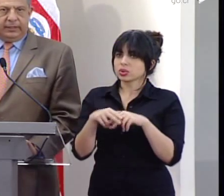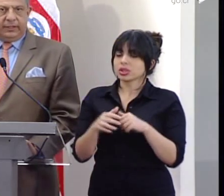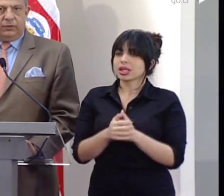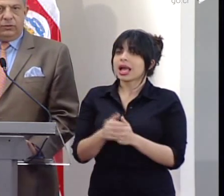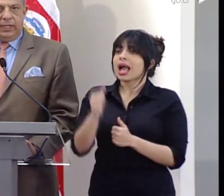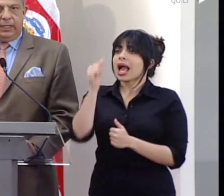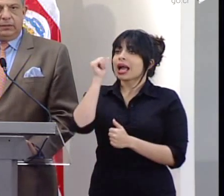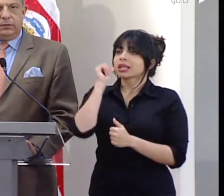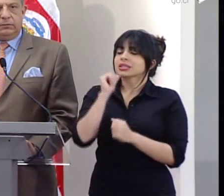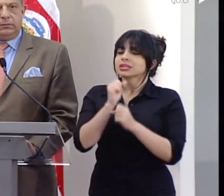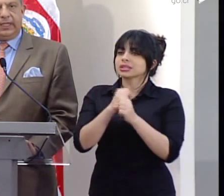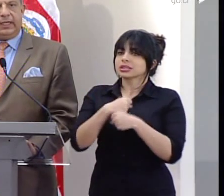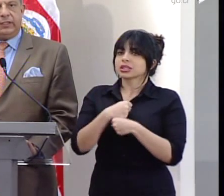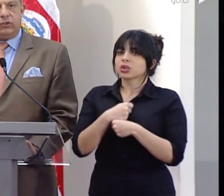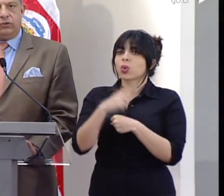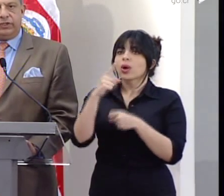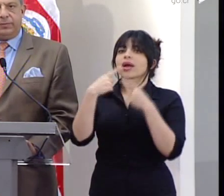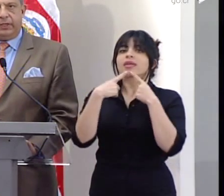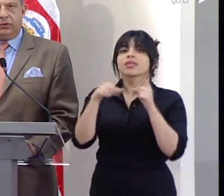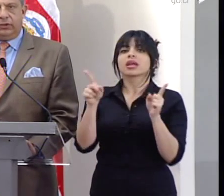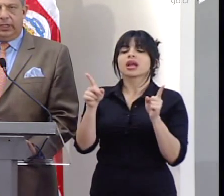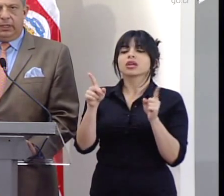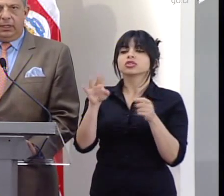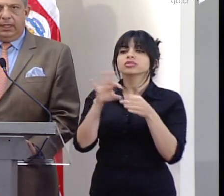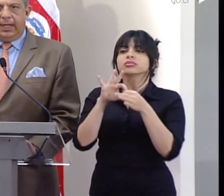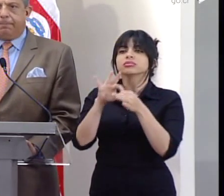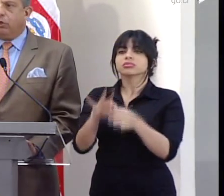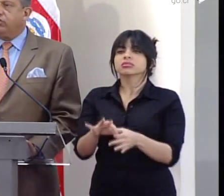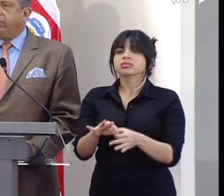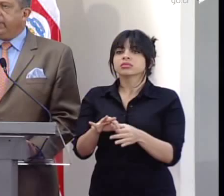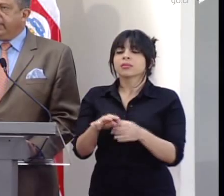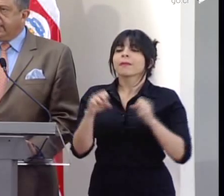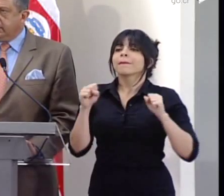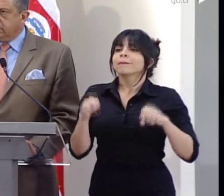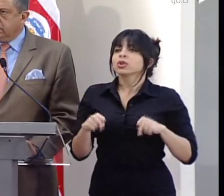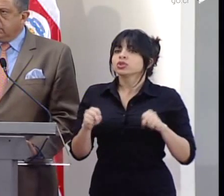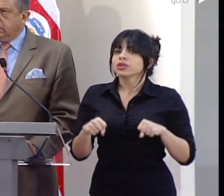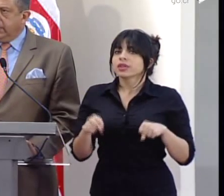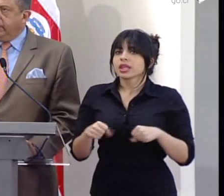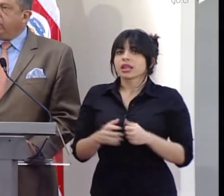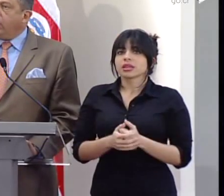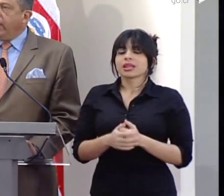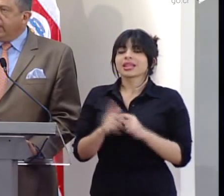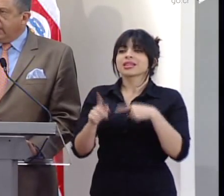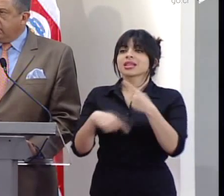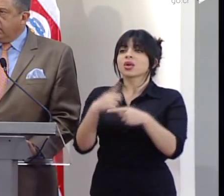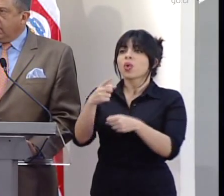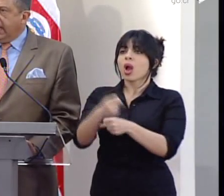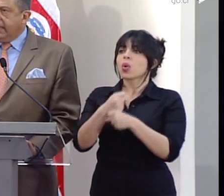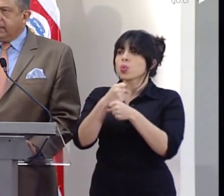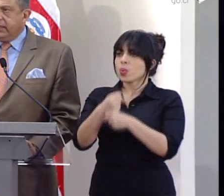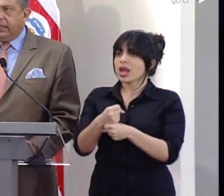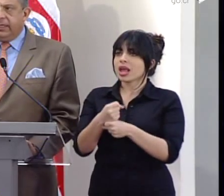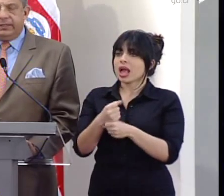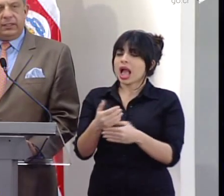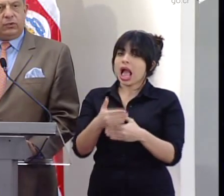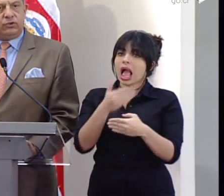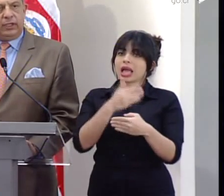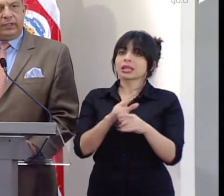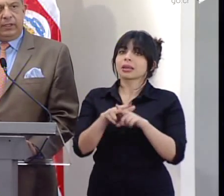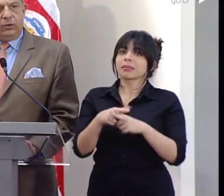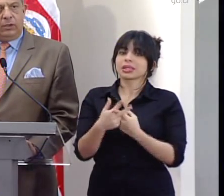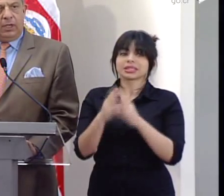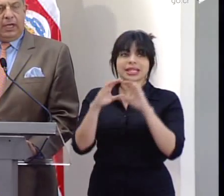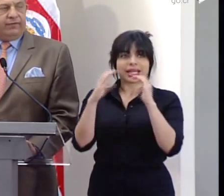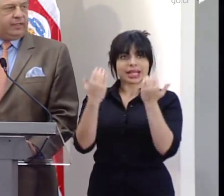ayer hicieron una declaración respecto de la posibilidad de ir a una huelga antes de que inicie el